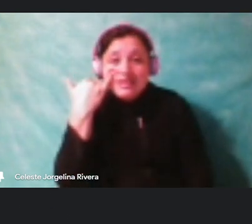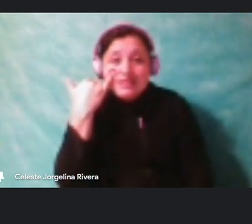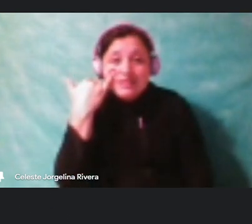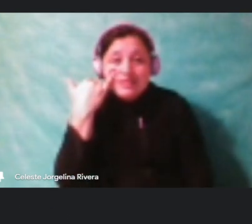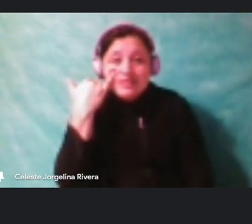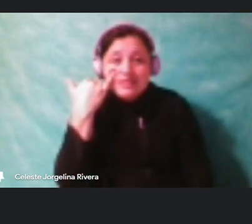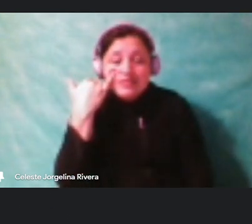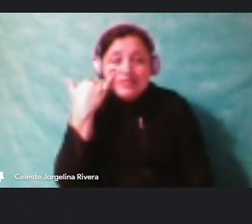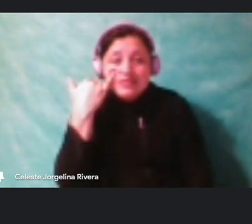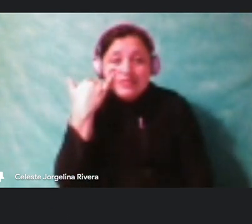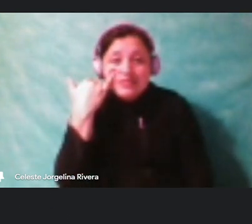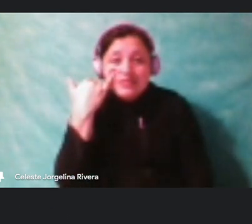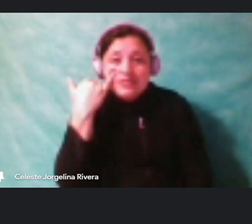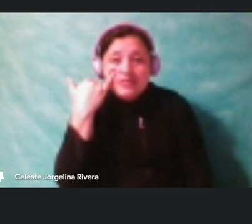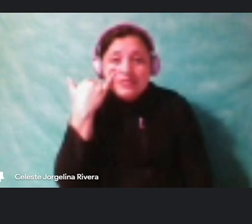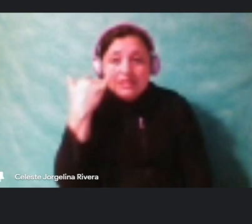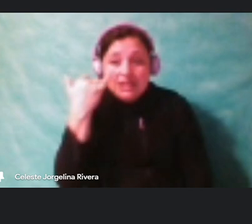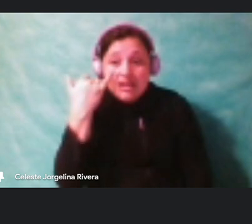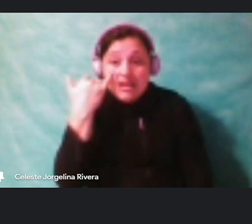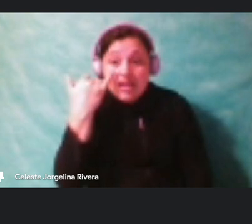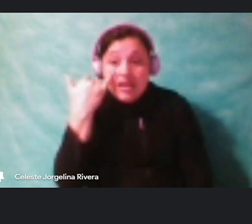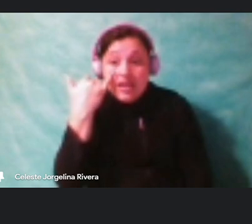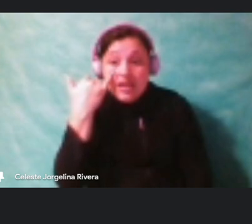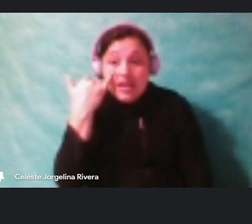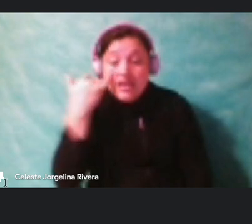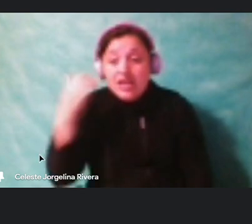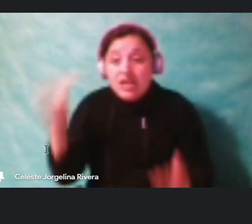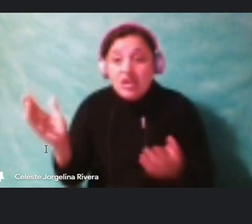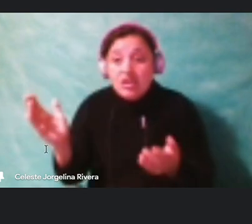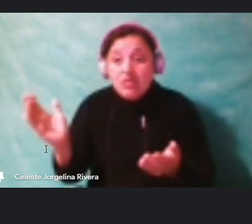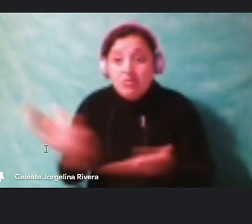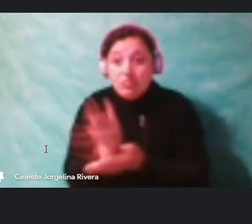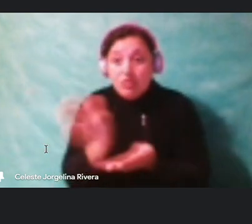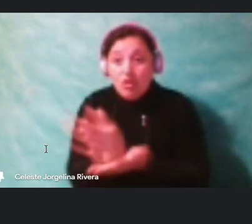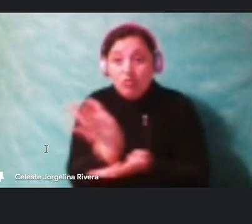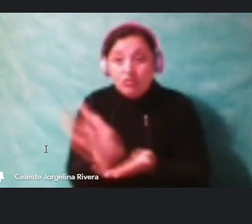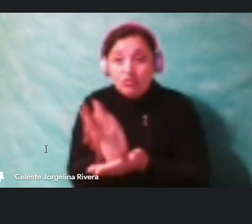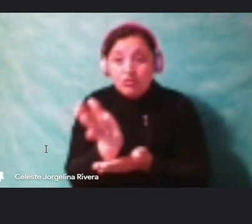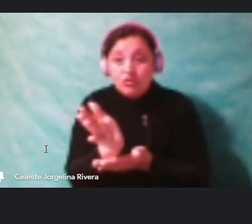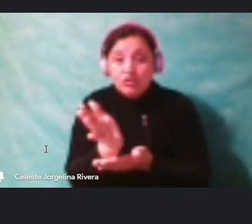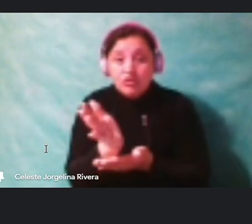Y la producción y aún producir, ¿qué cosa?